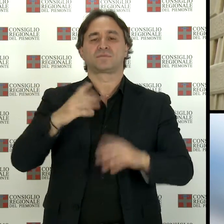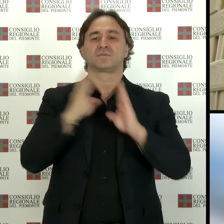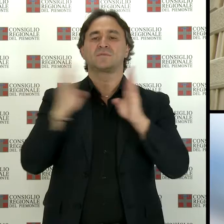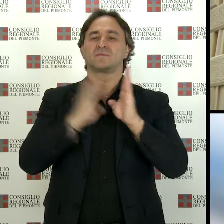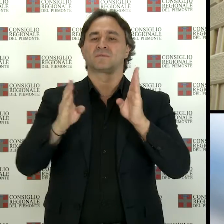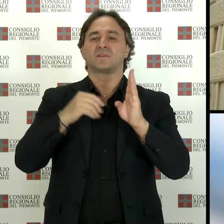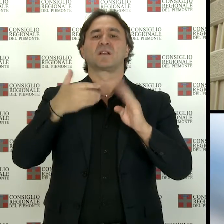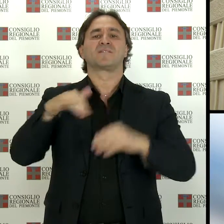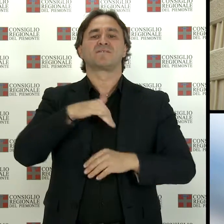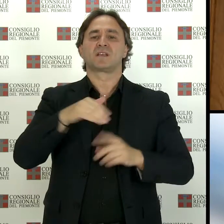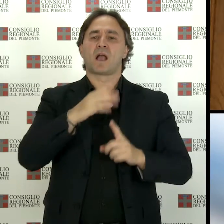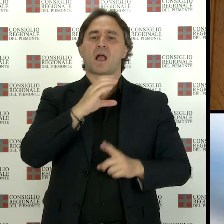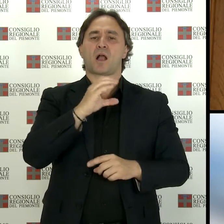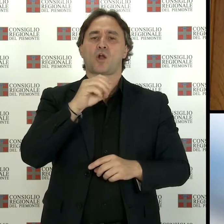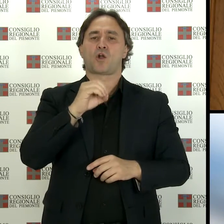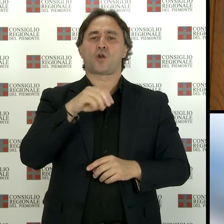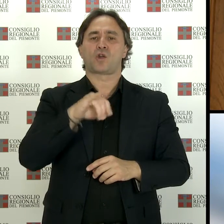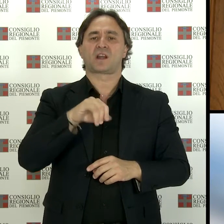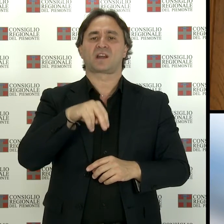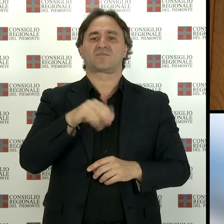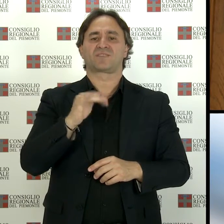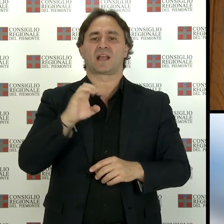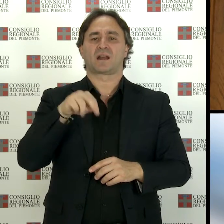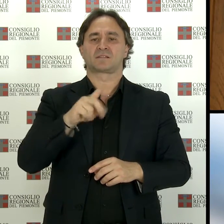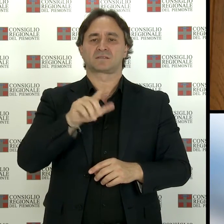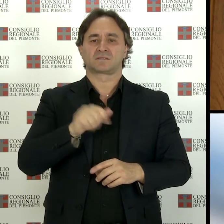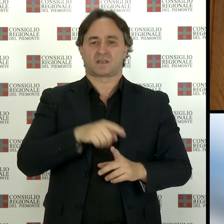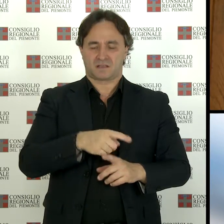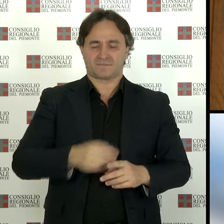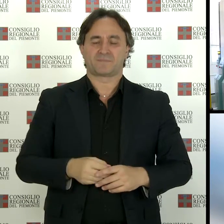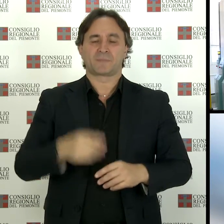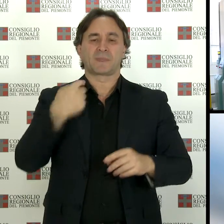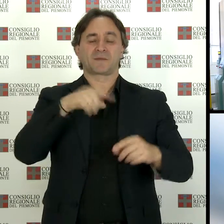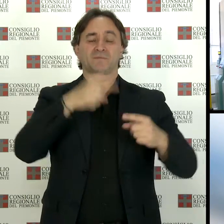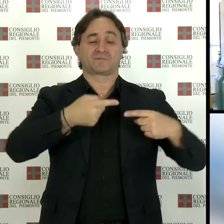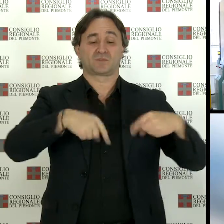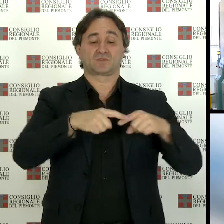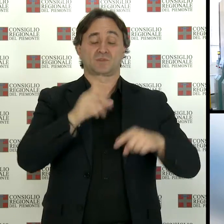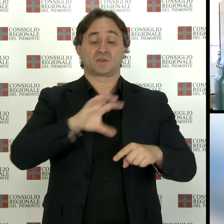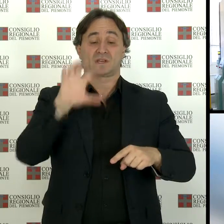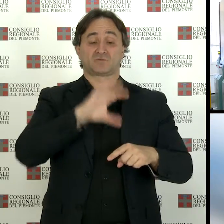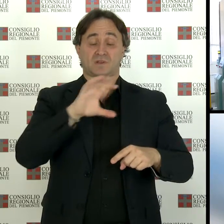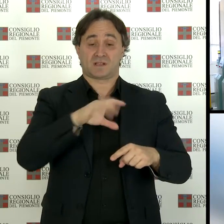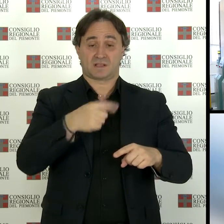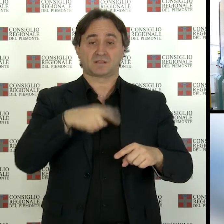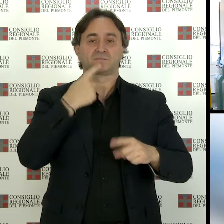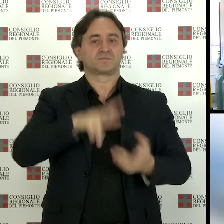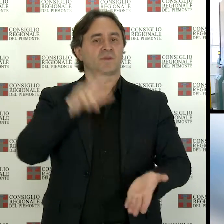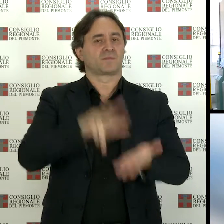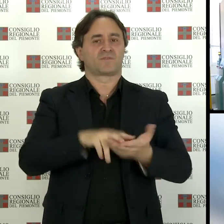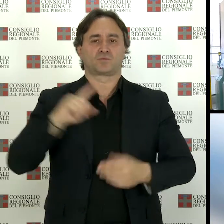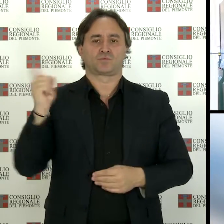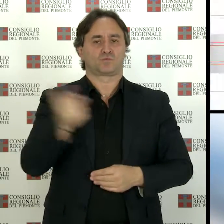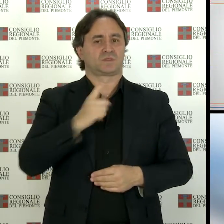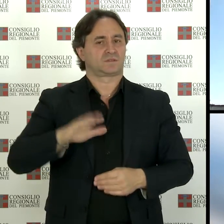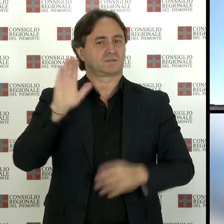Confienza 14 a Torino. Il documento, proposto dall'Ufficio di Presidenza del Consiglio regionale, è stato approvato all'unanimità.